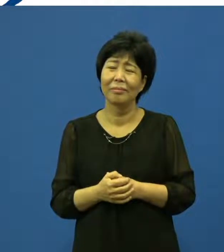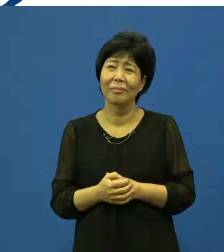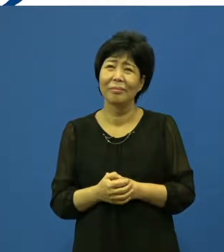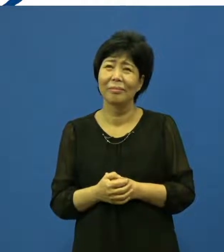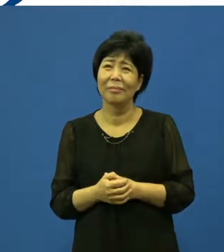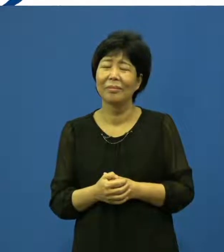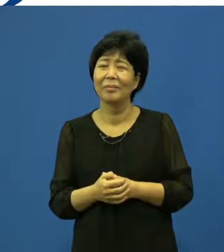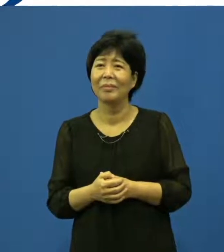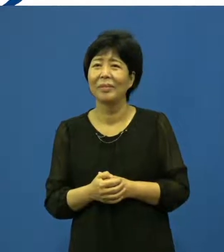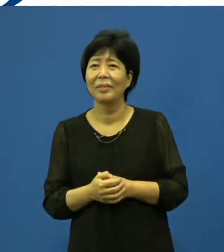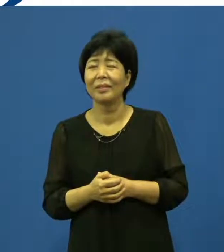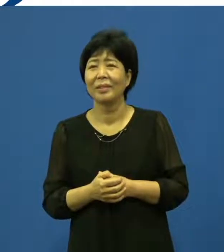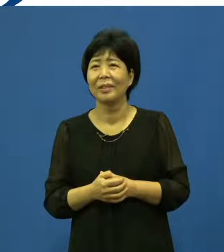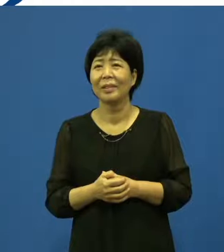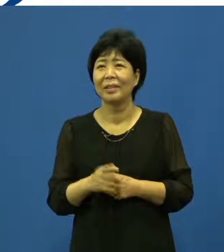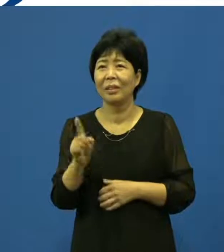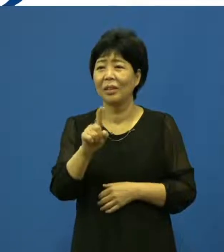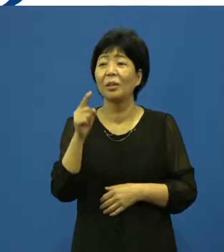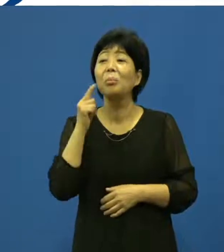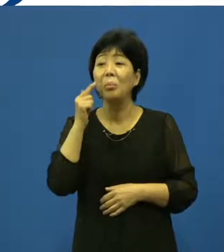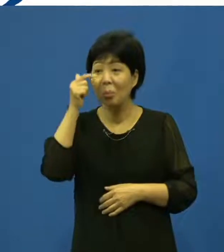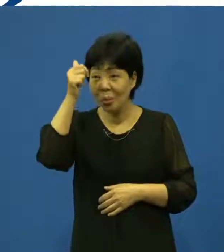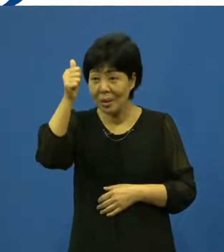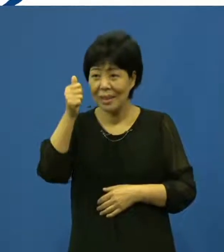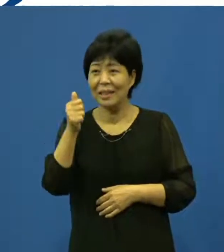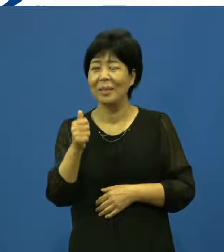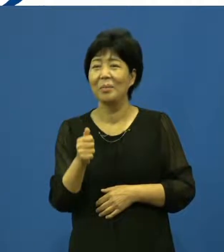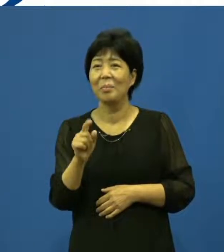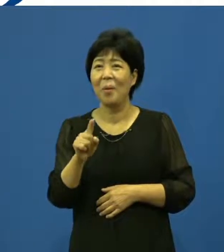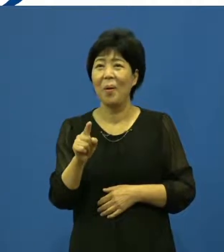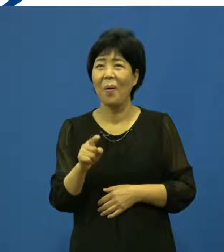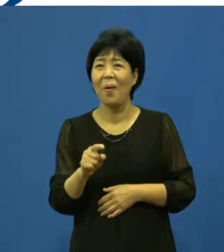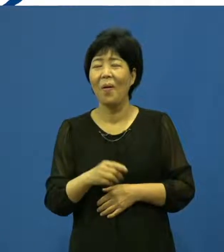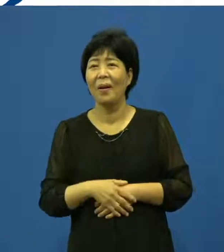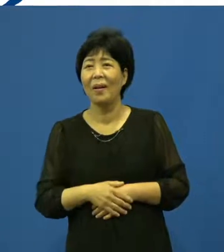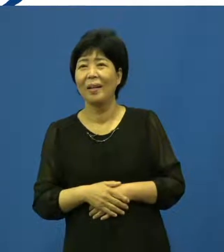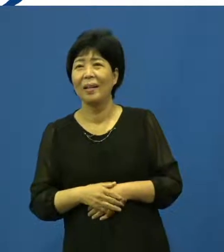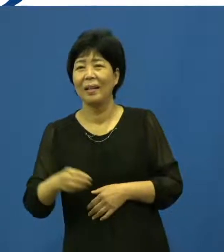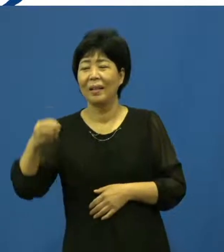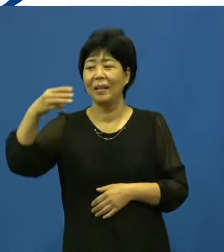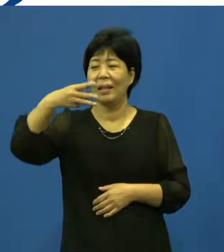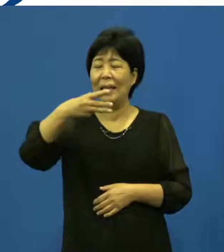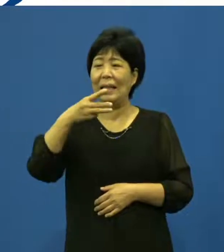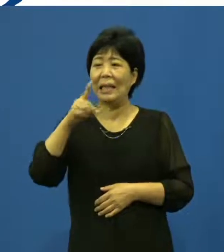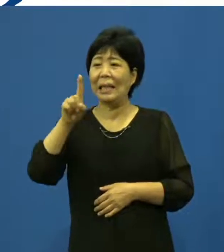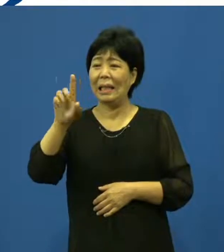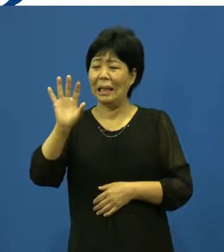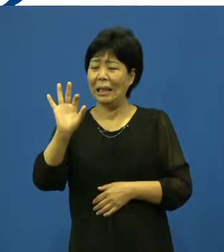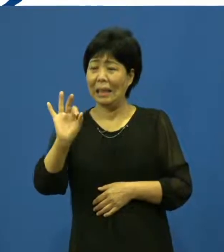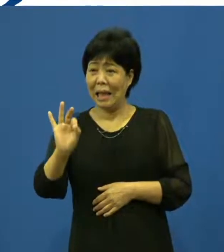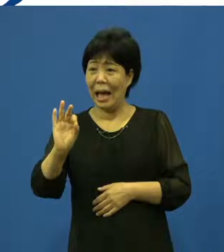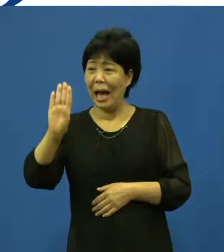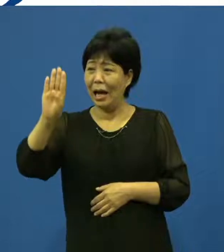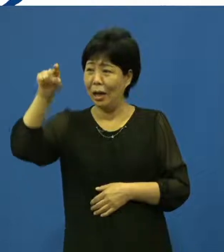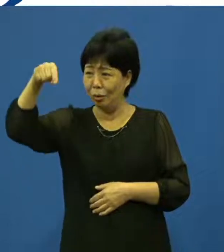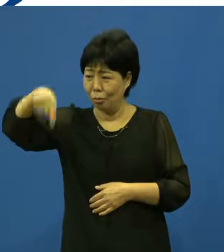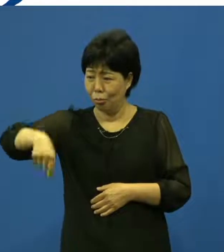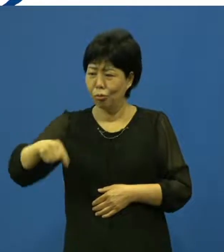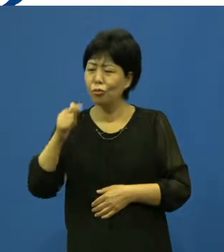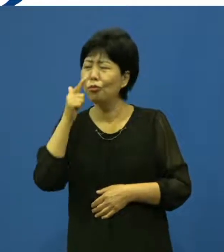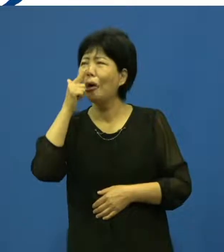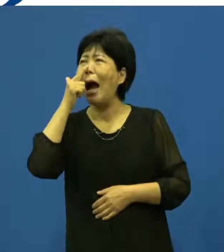그래서 팀 켈러 목사님은 책을 탕부 아버지라는 책을 썼어요.